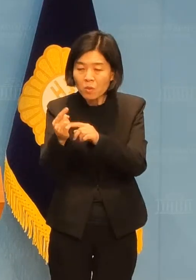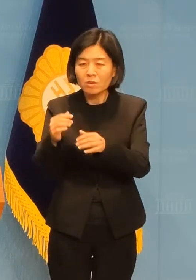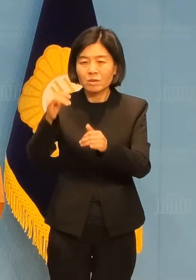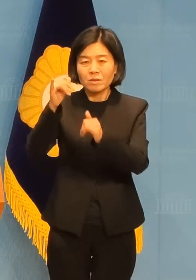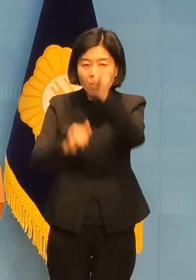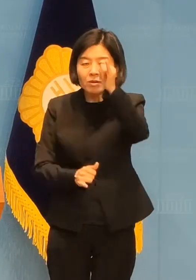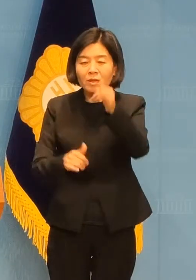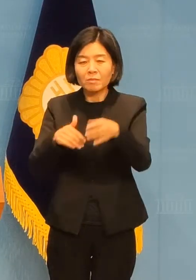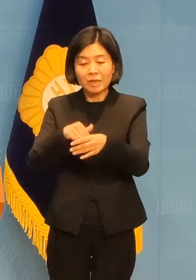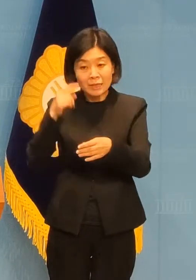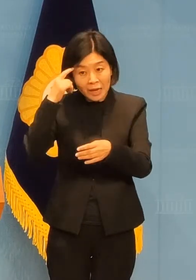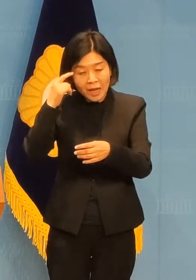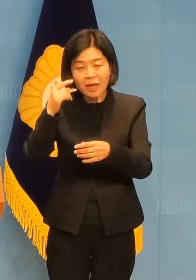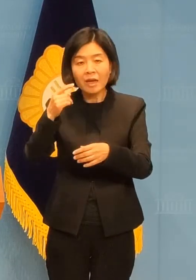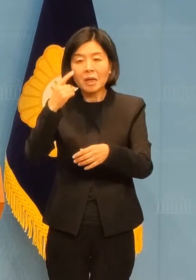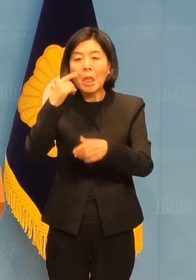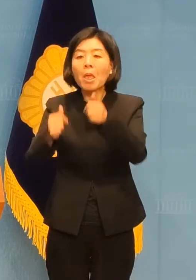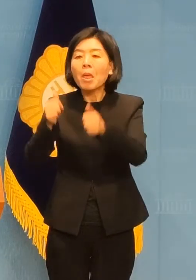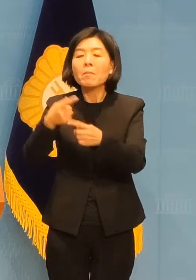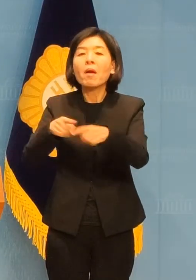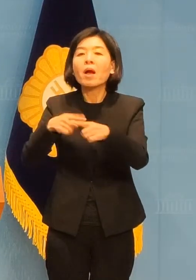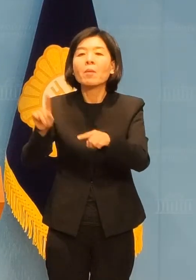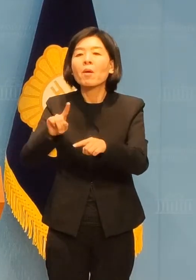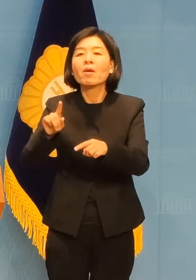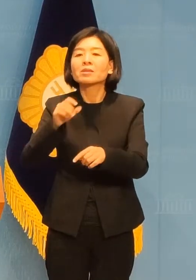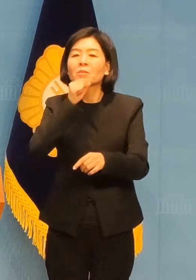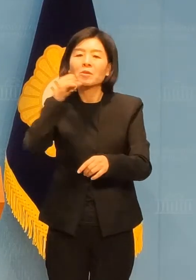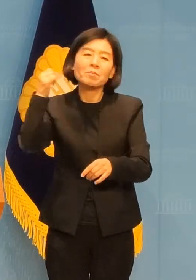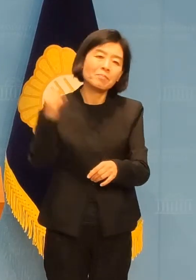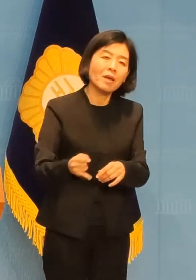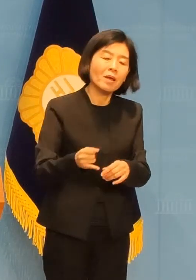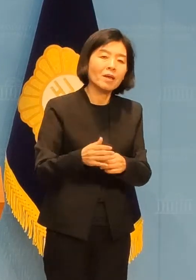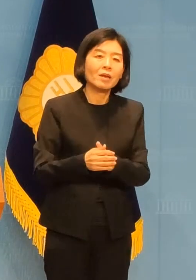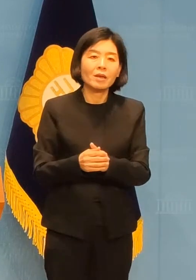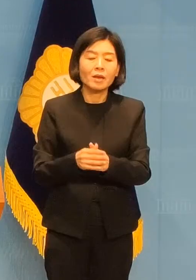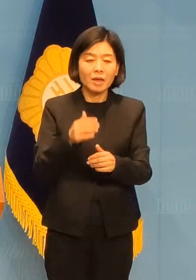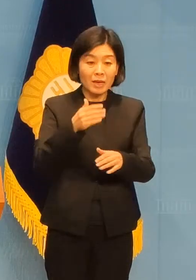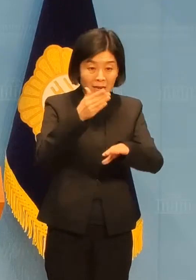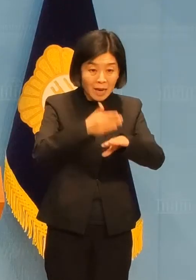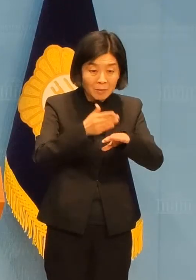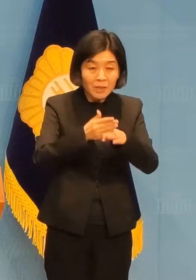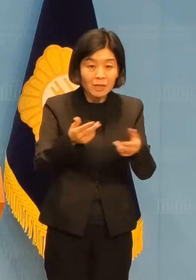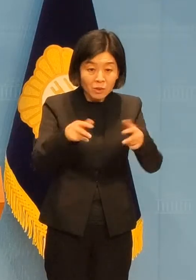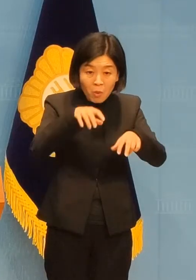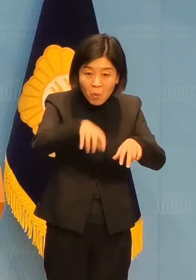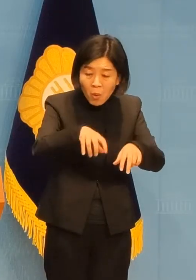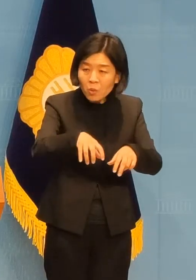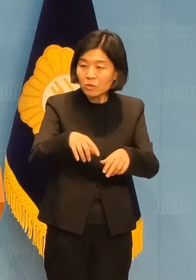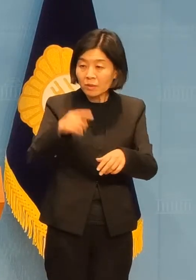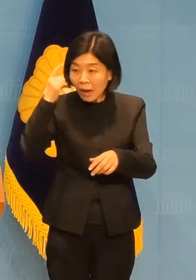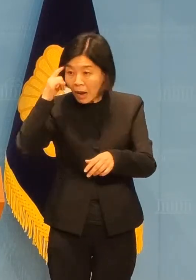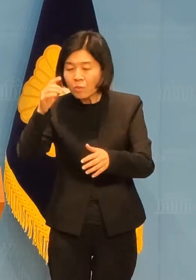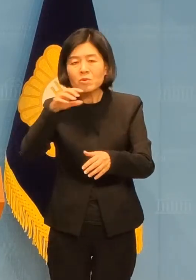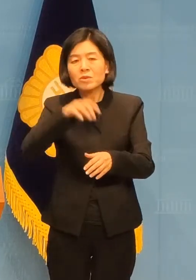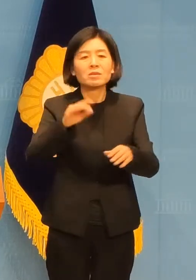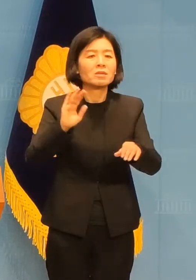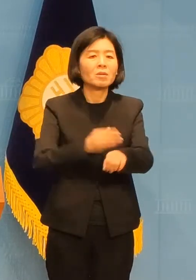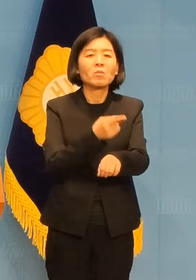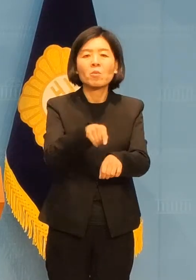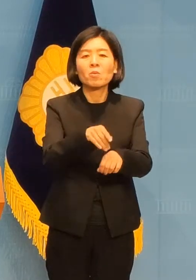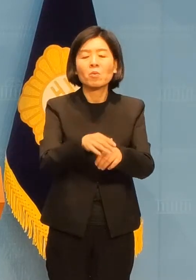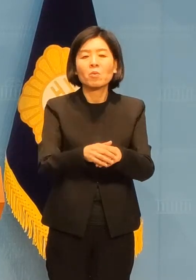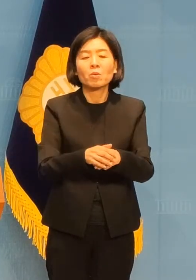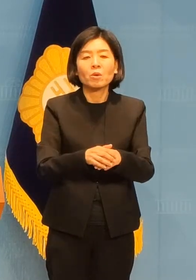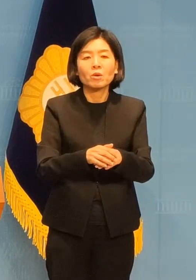낙제점이다. 오 시장이 만들자는 감사의 정원도 위치가 잘못됐다. 세종문화회관 앞에